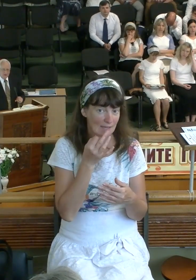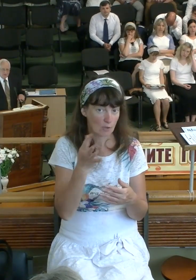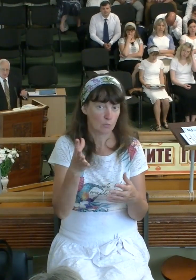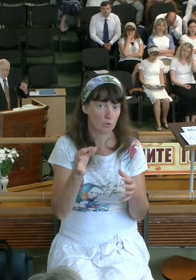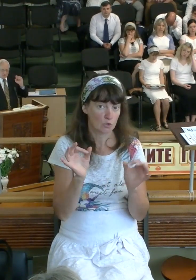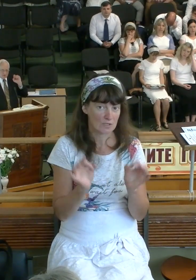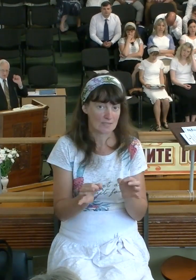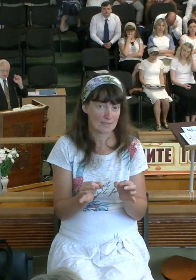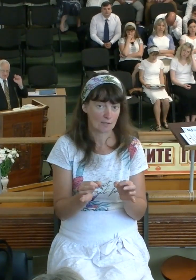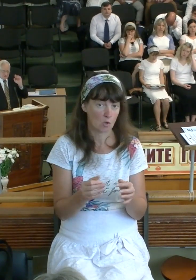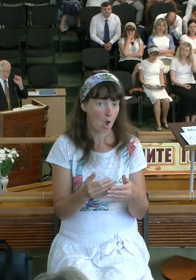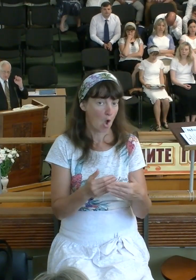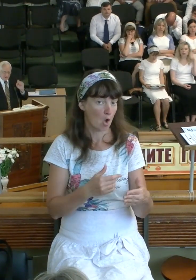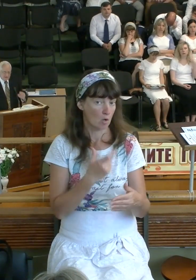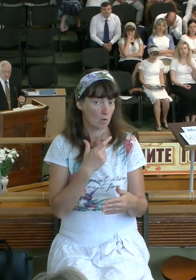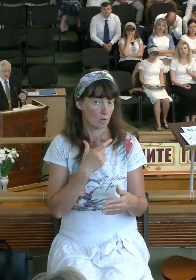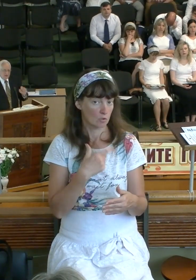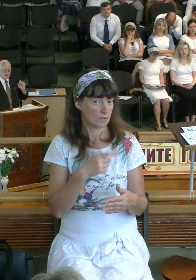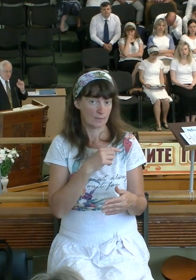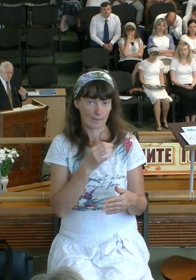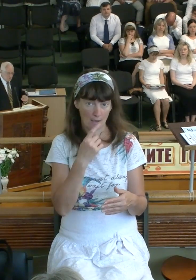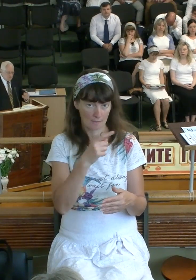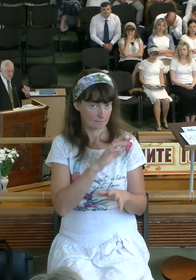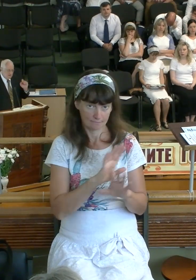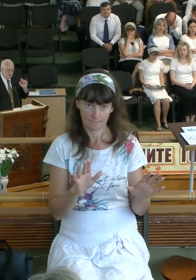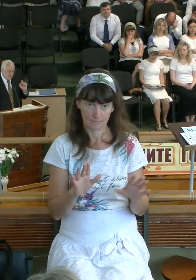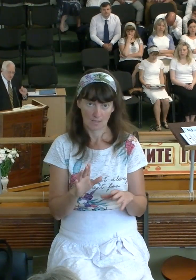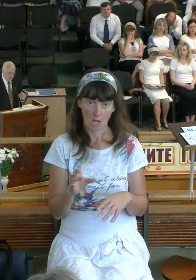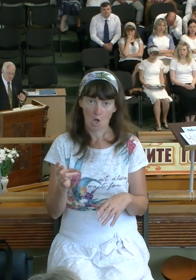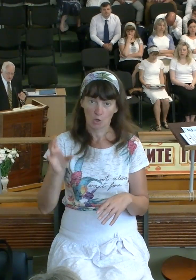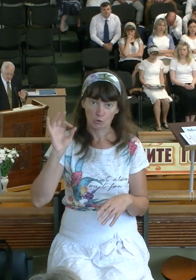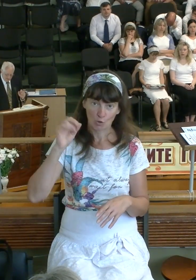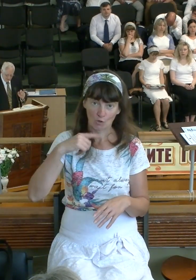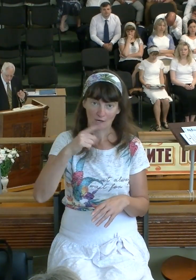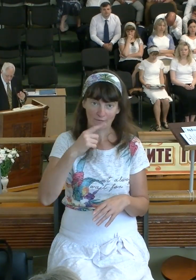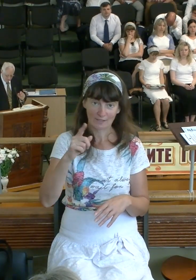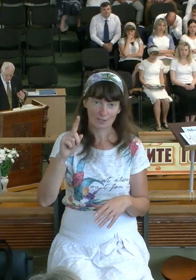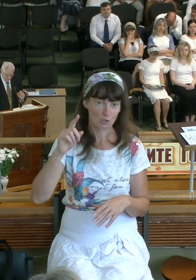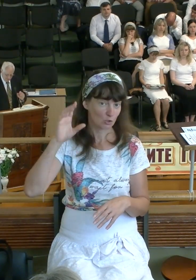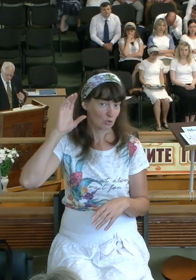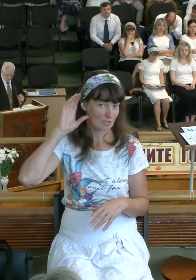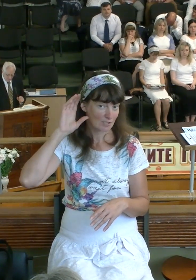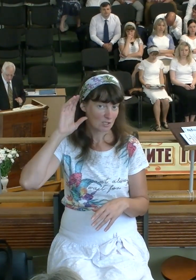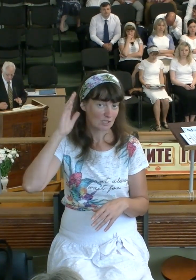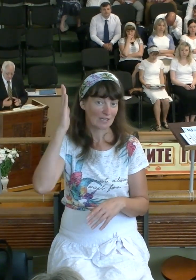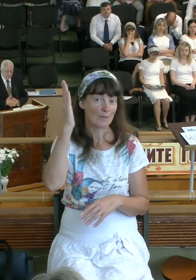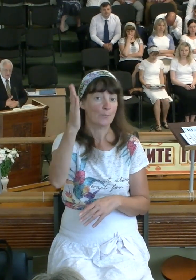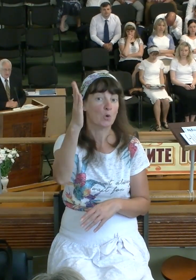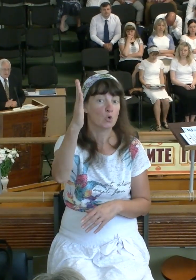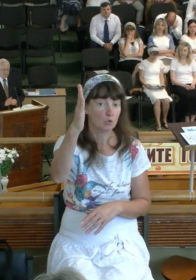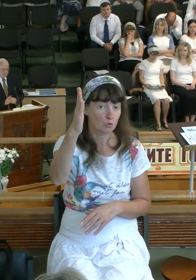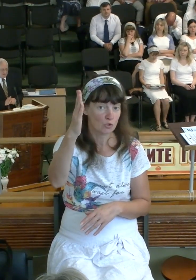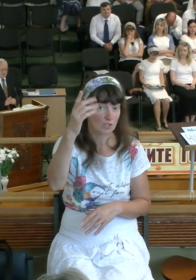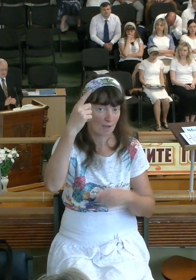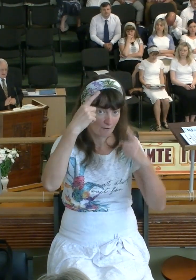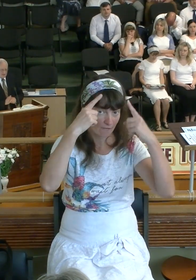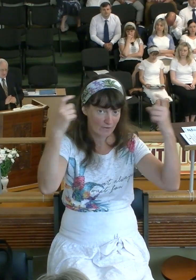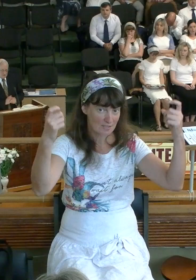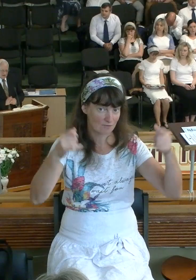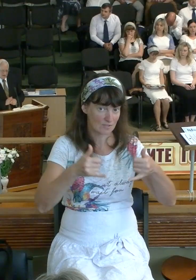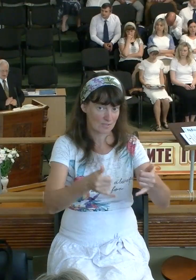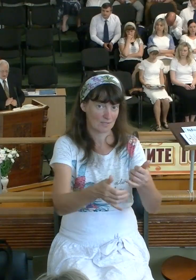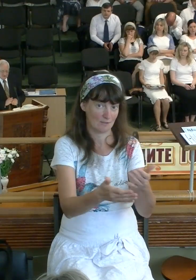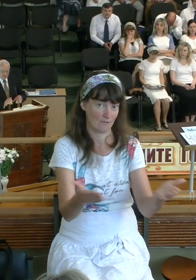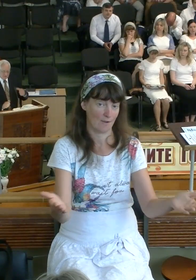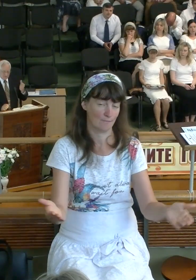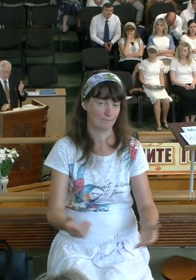будет, но будет говорить, что услышит, и будущее возвестит вам. Друзья дорогие, мы сегодня слышали